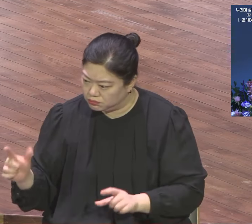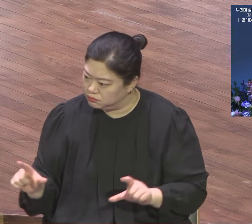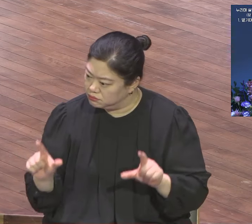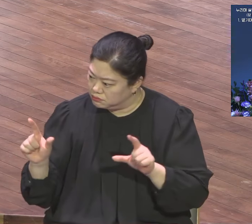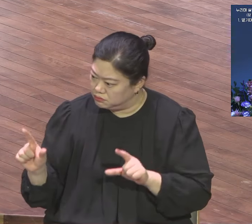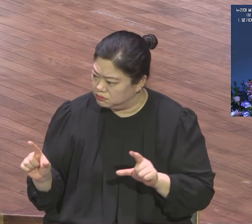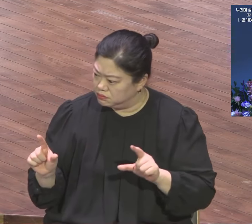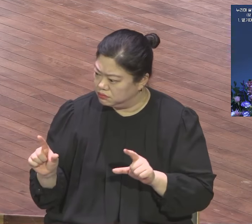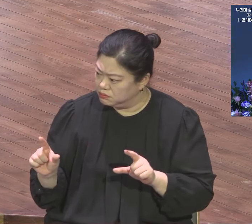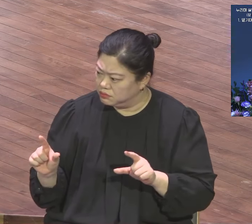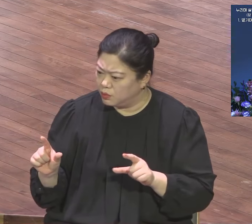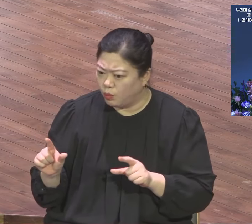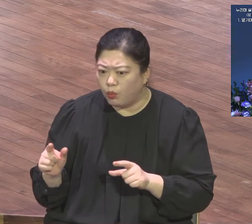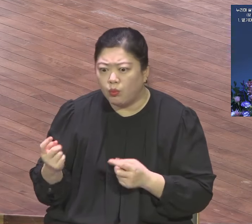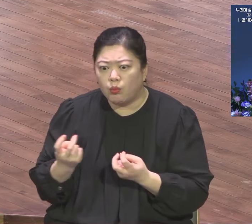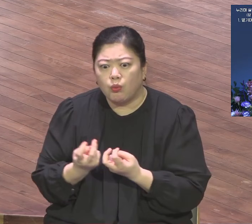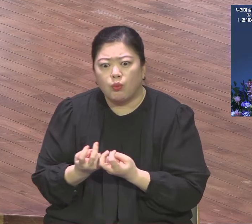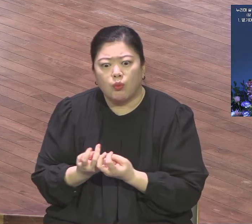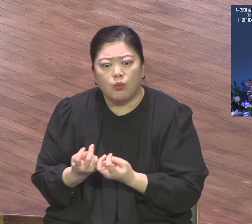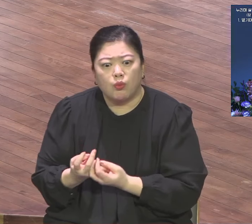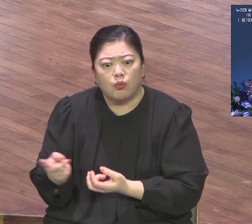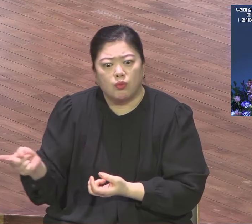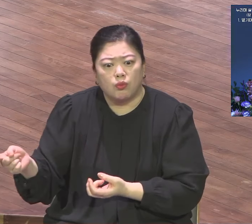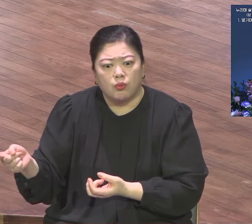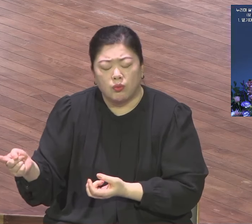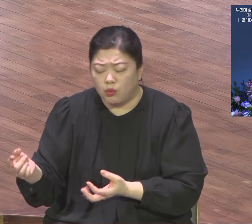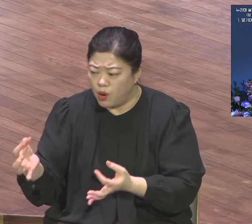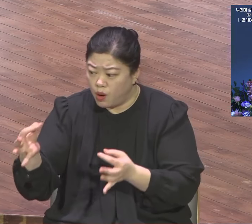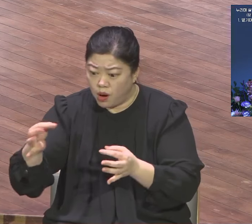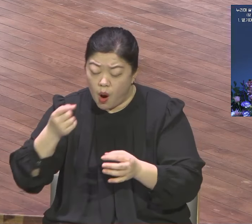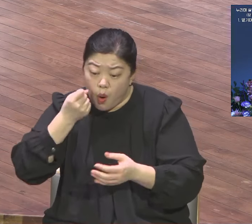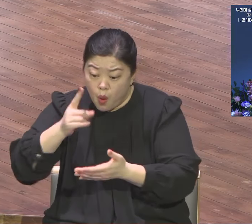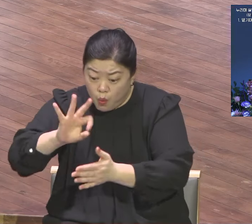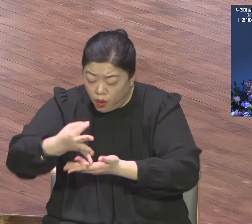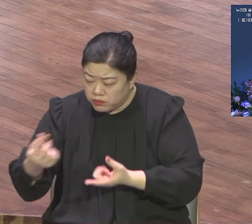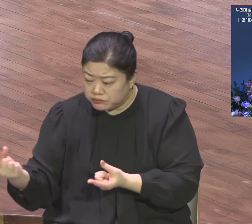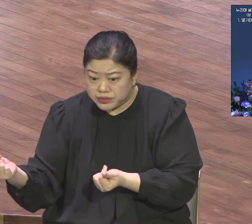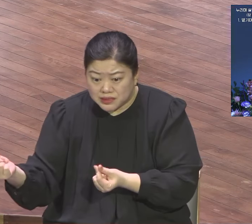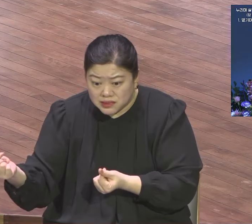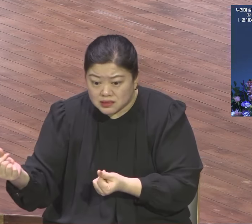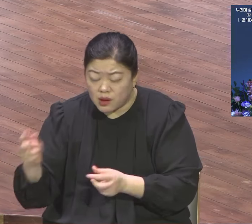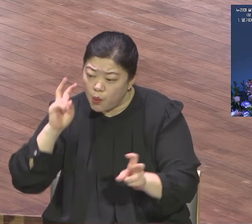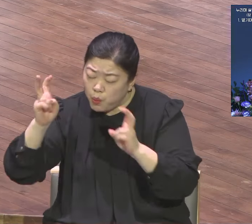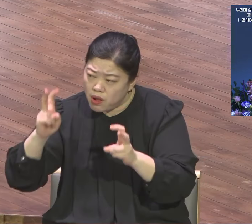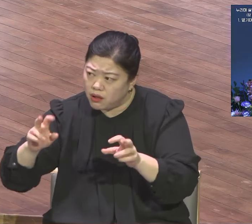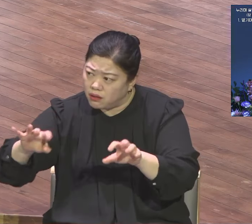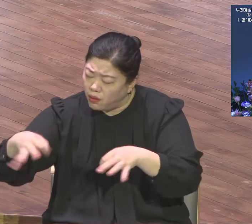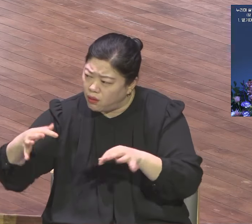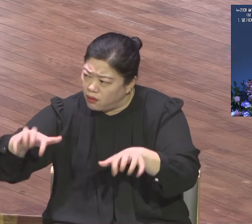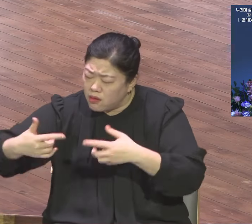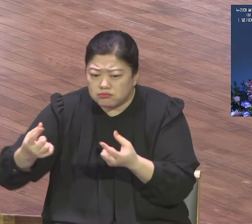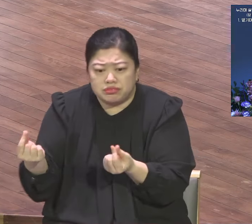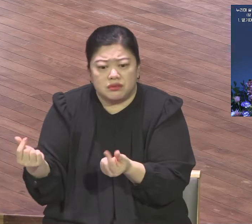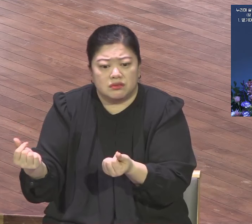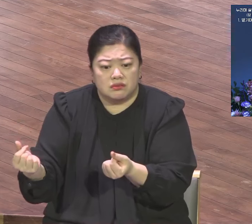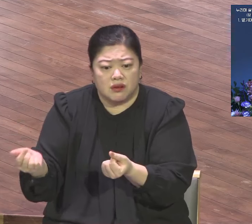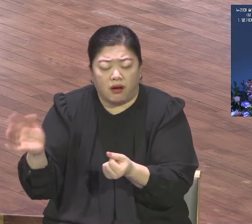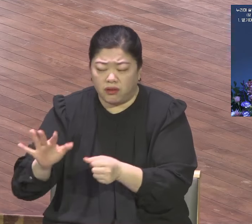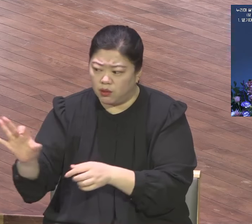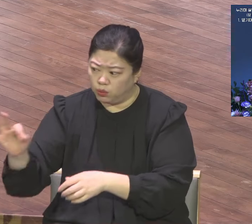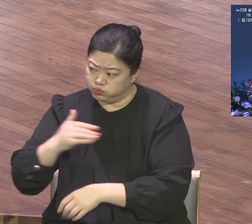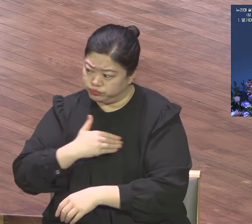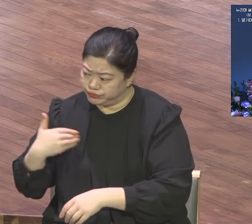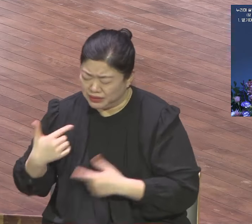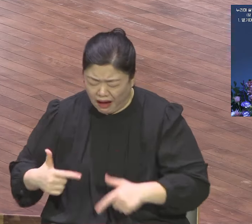어떻게 설명하고 오병이어를 어떻게 설명하겠냐고. 설명 못하지요. 여러분, 하나님이